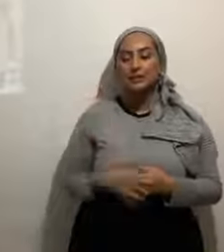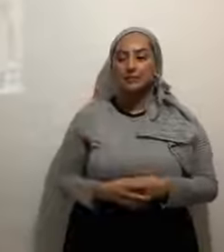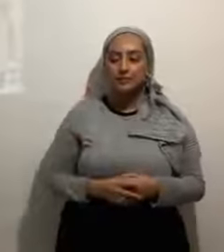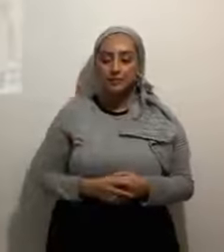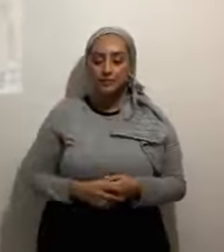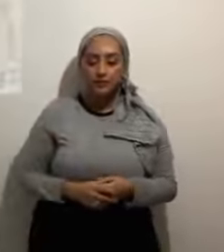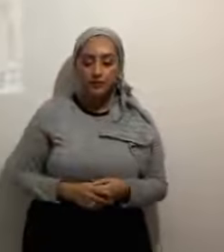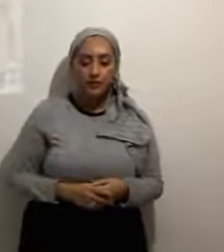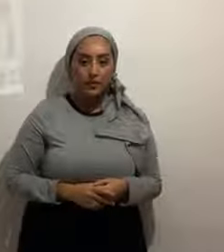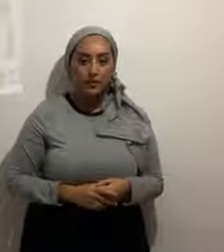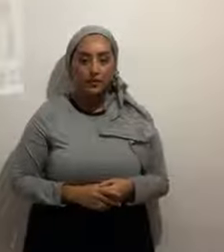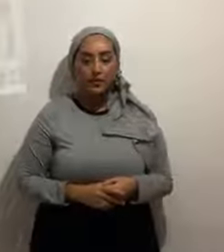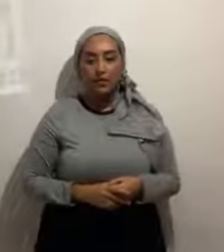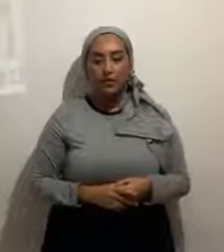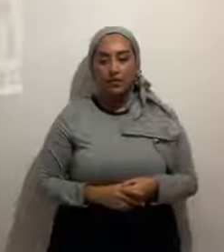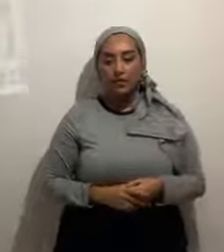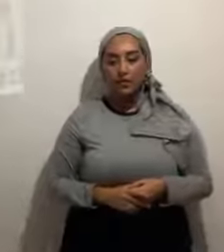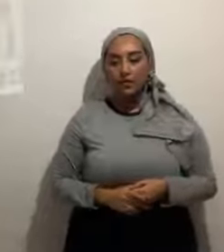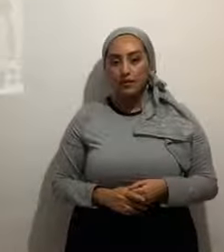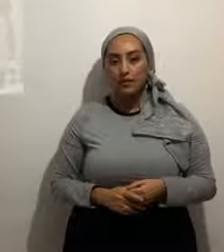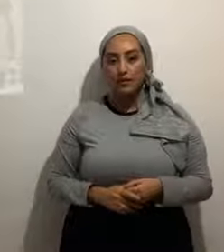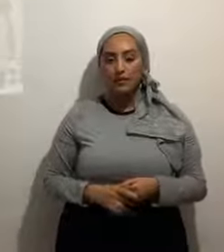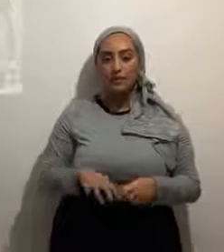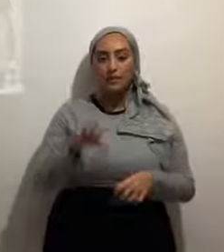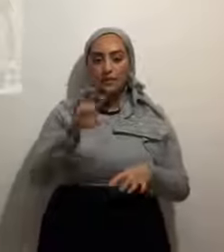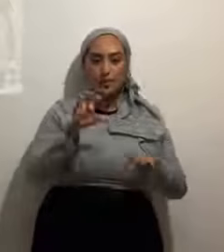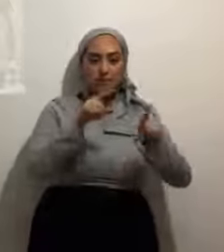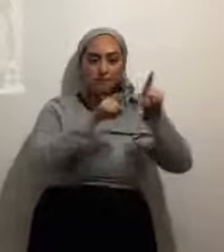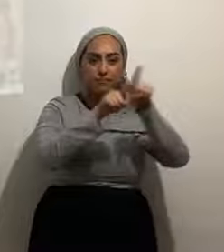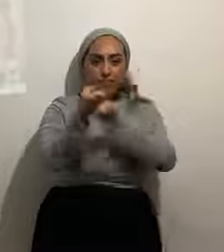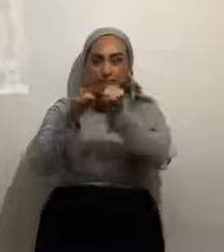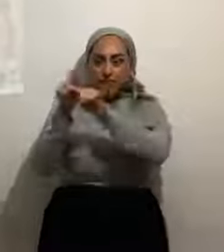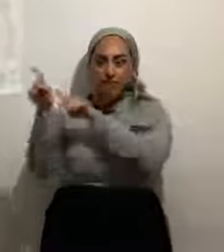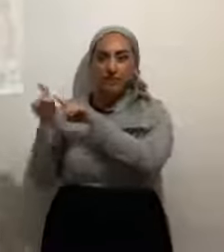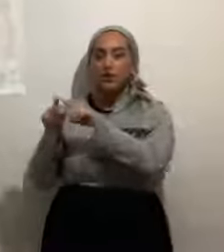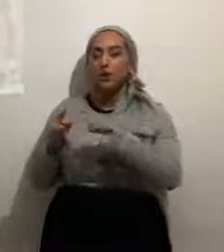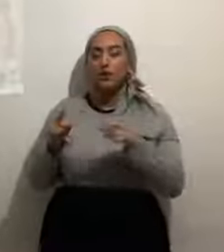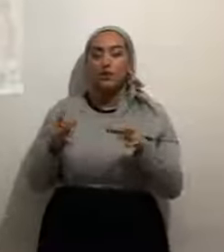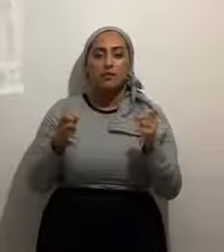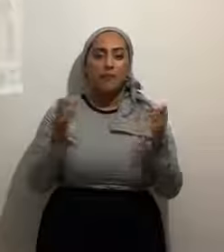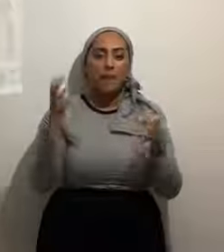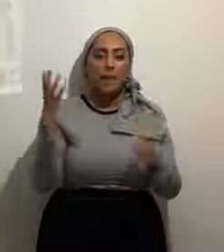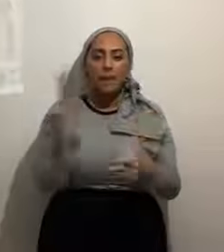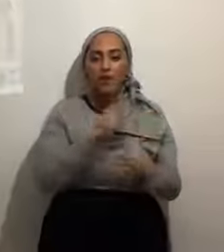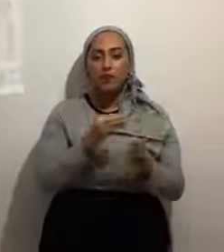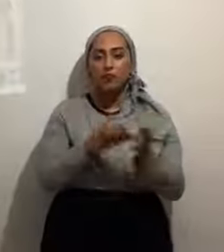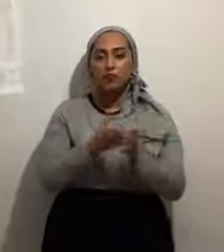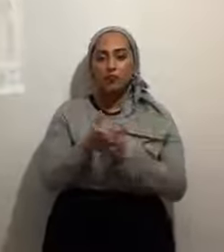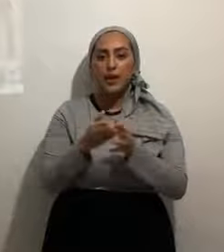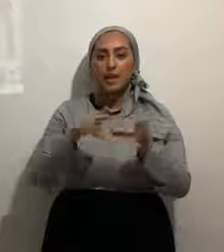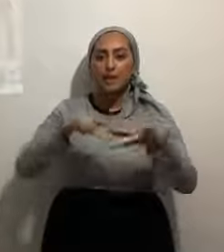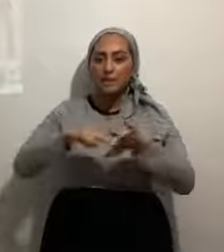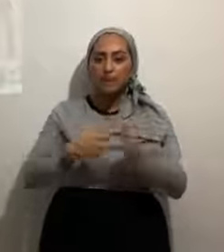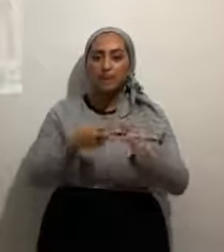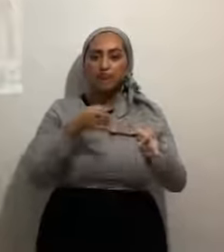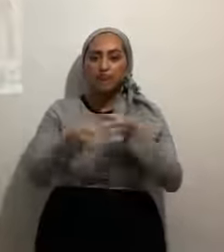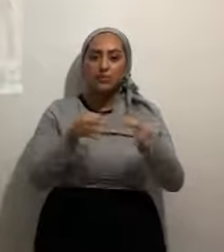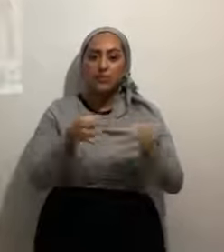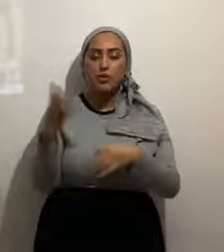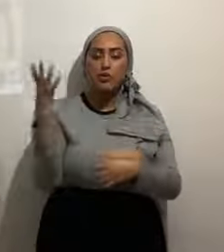8. Uf, tremendo. 500 estrellas y entre una y otra, 9 billones de kilómetros.